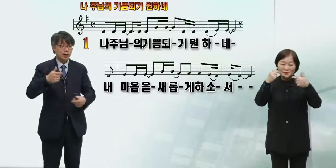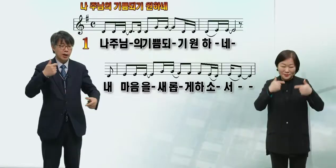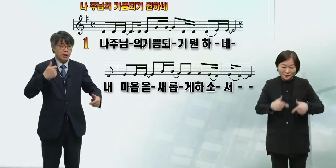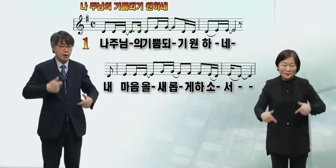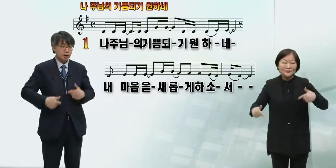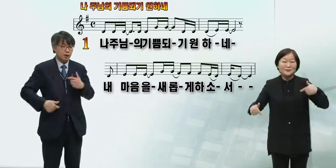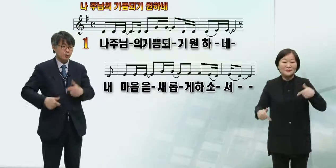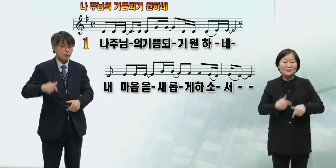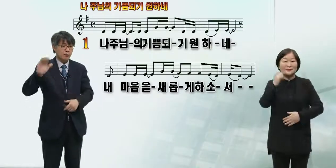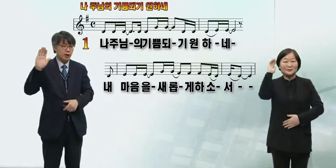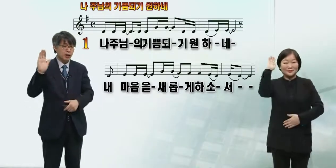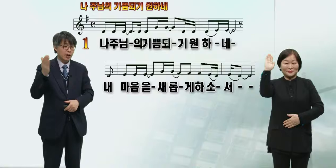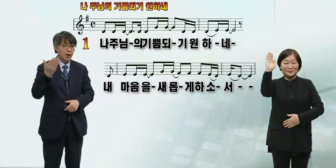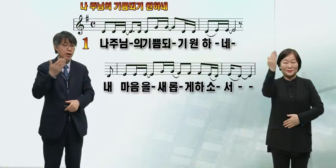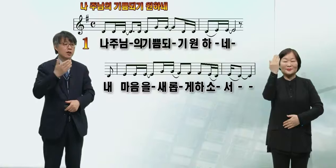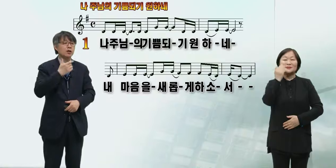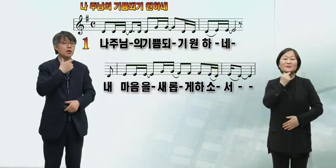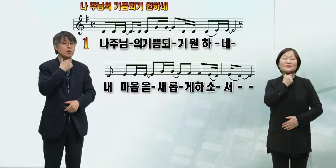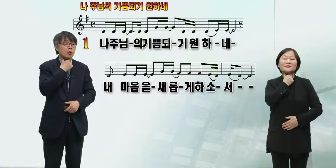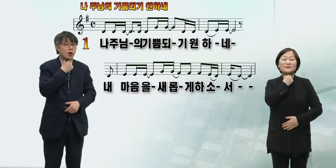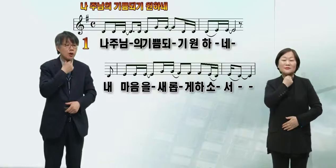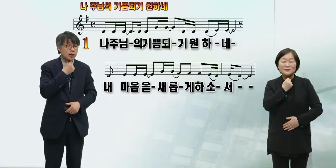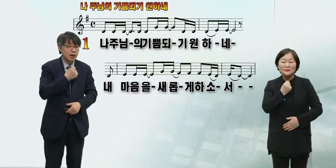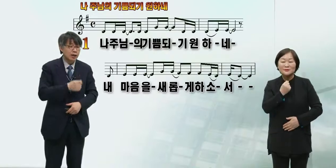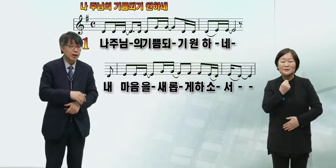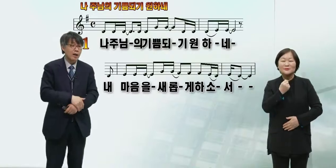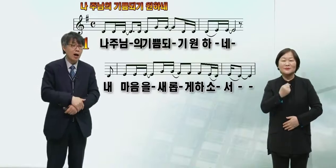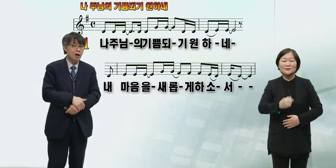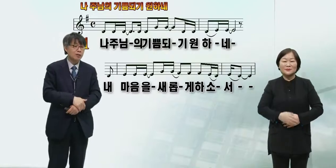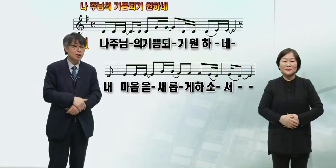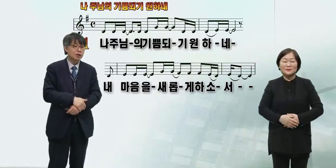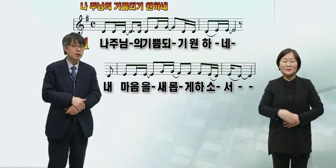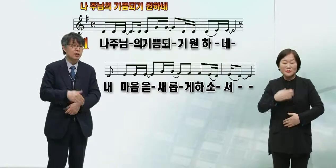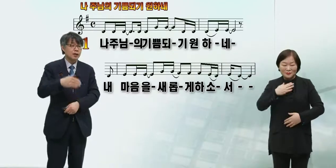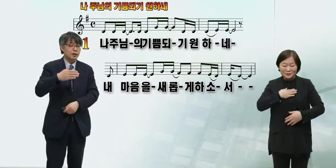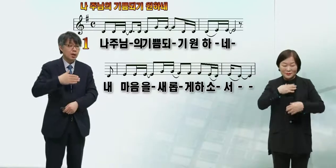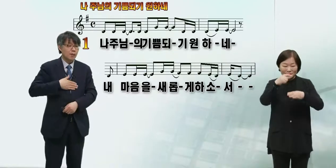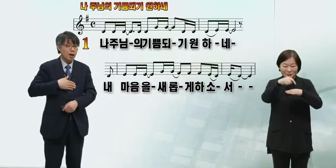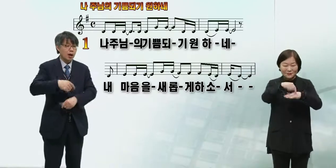나주님의 기쁨 되기 원하네. 내 마음을